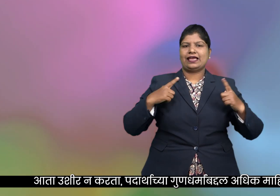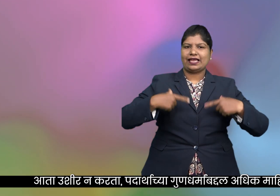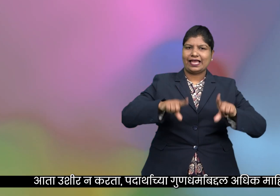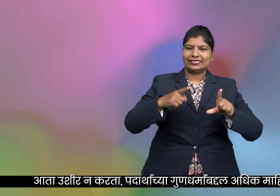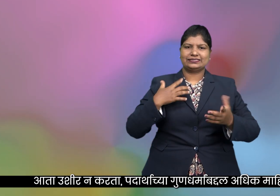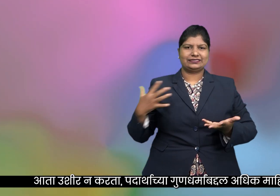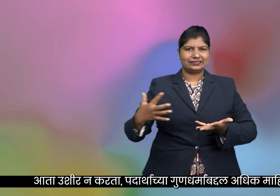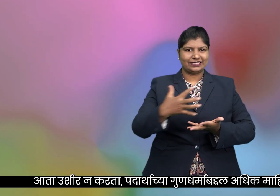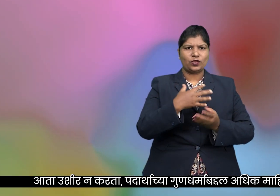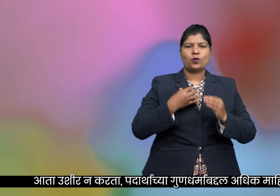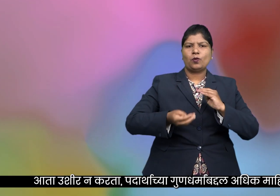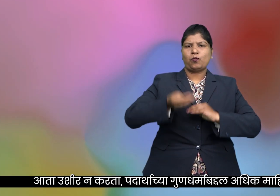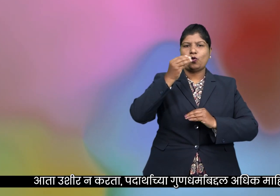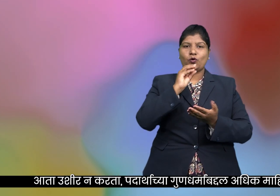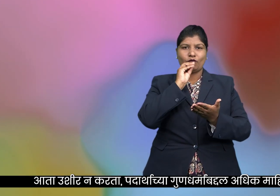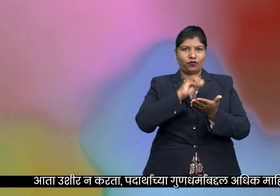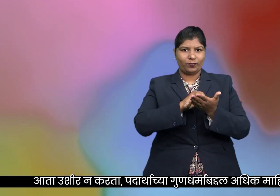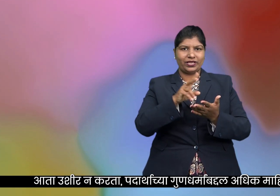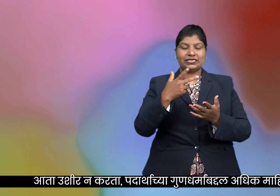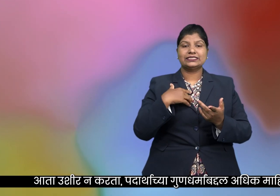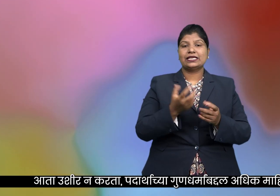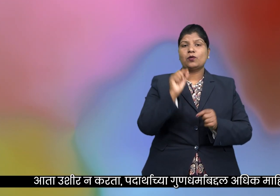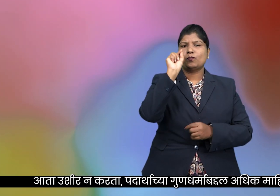पदार्थांच्या गुणधर्मांबद्दल अधिक माहिती गोळा करूया.